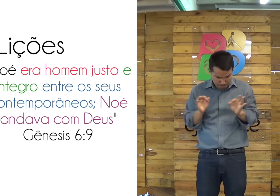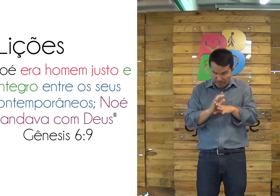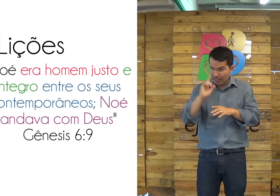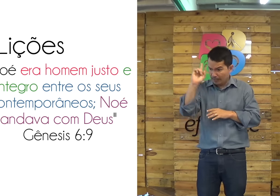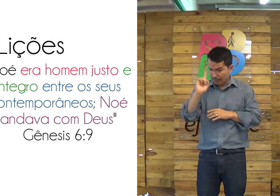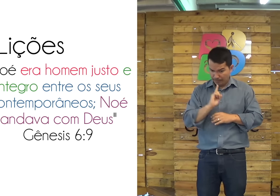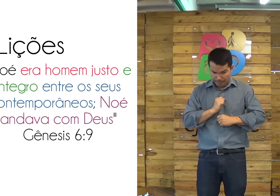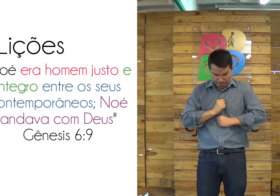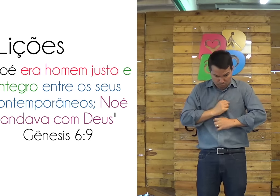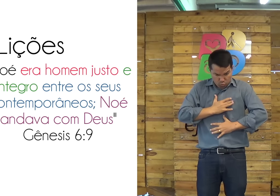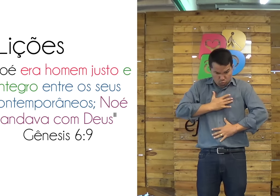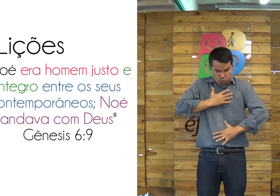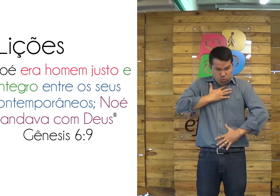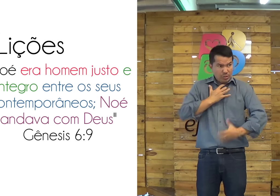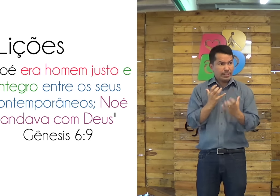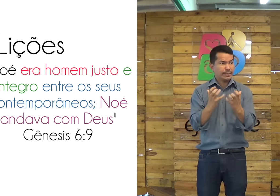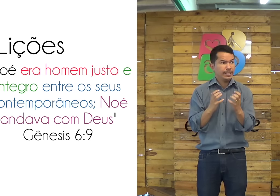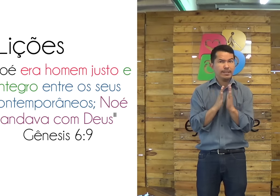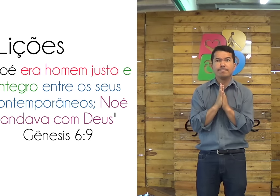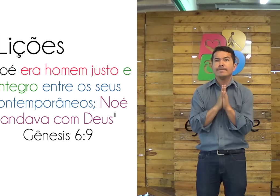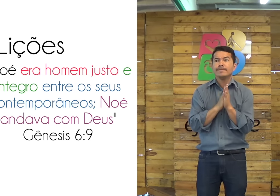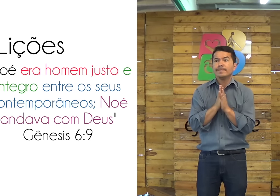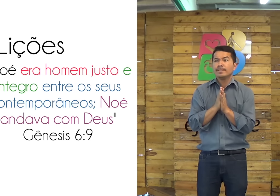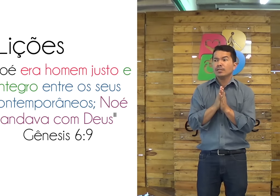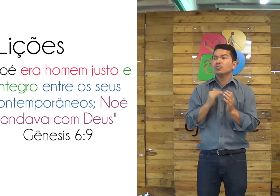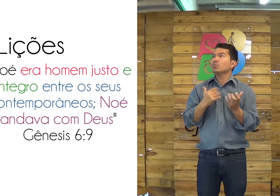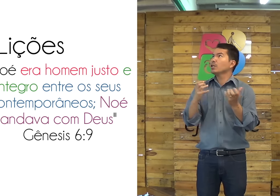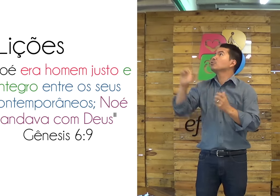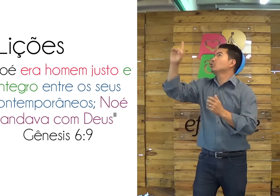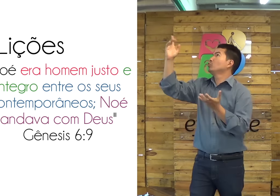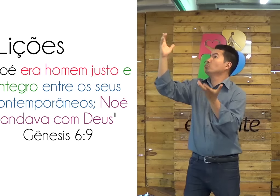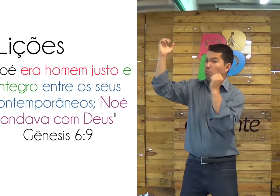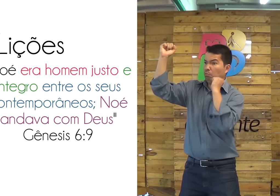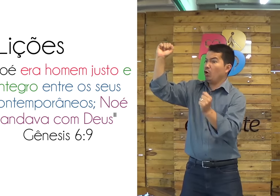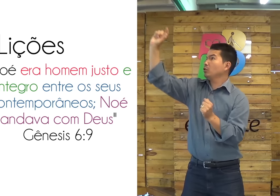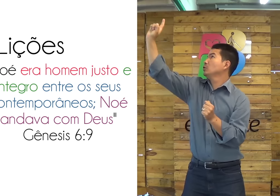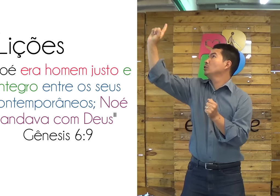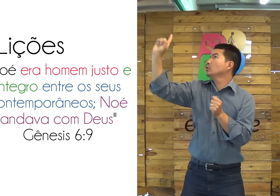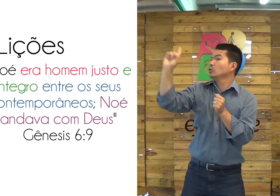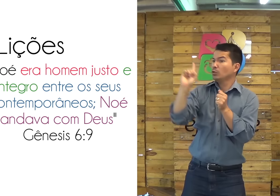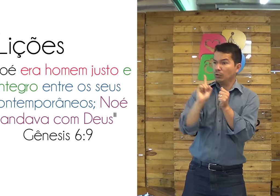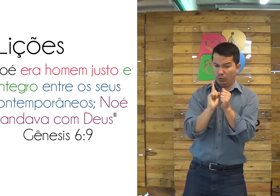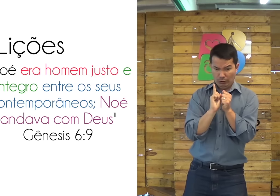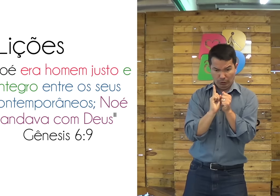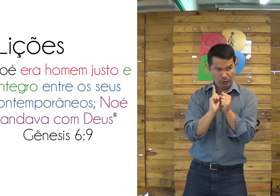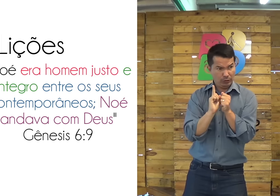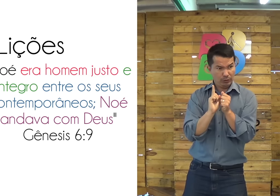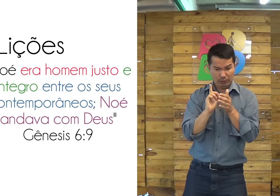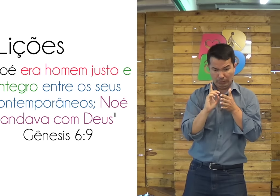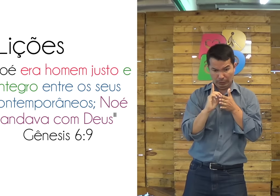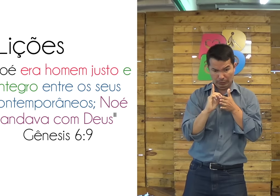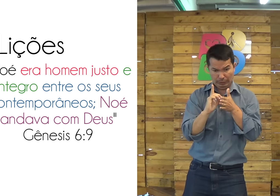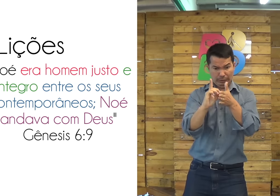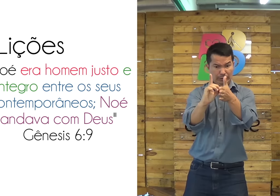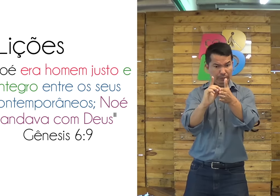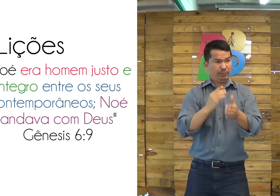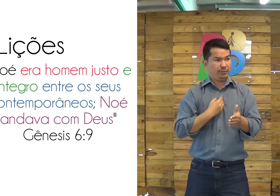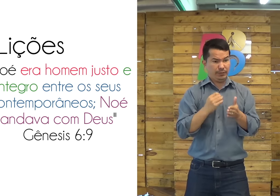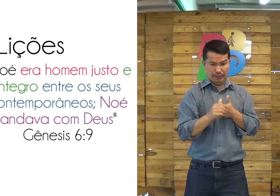completo ele queria que Deus enchesse a vida dele ele tinha isso Deus não pode vem aqui me conduza